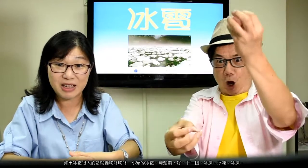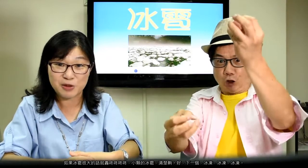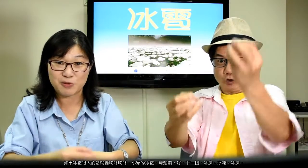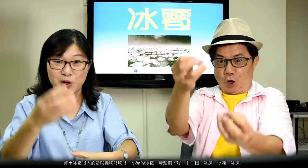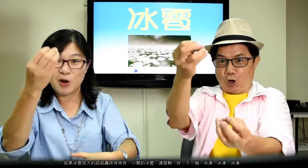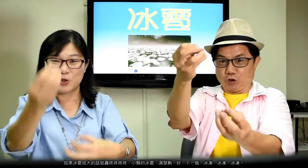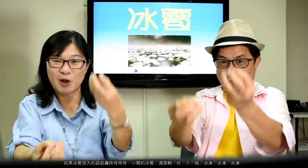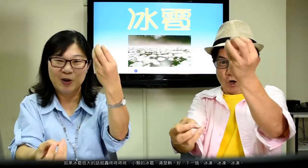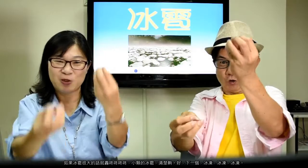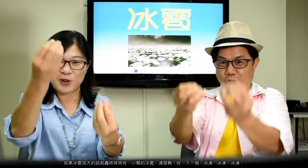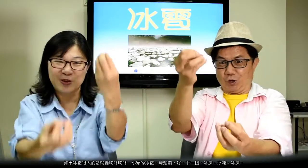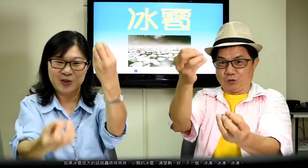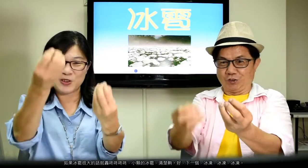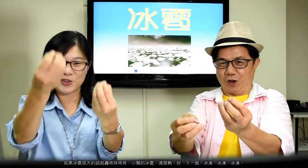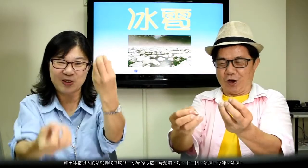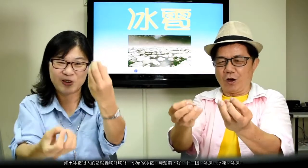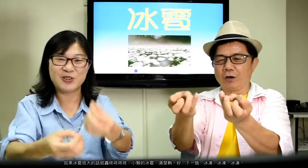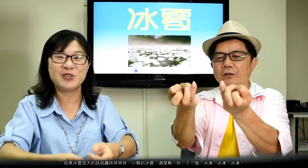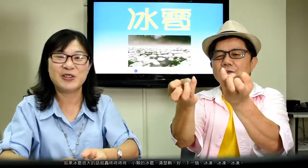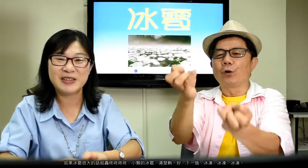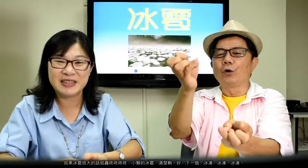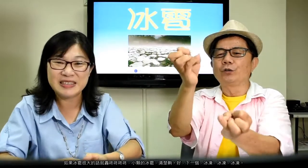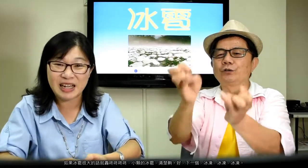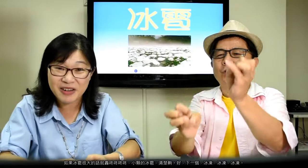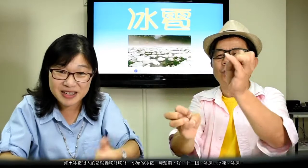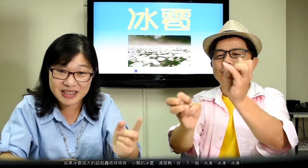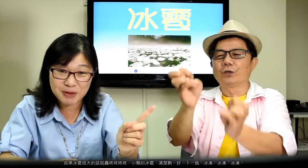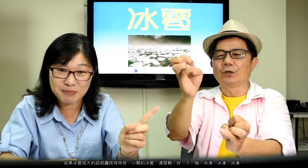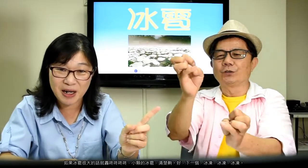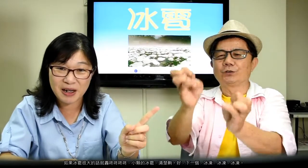就咚咚咚咚，小颗的冰雹。